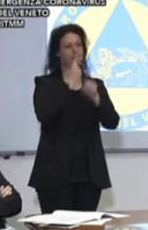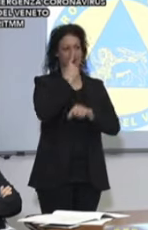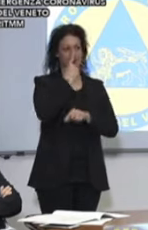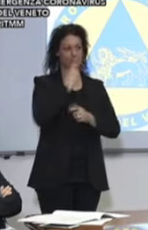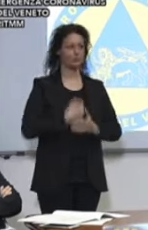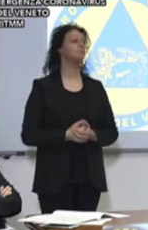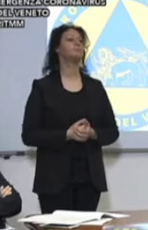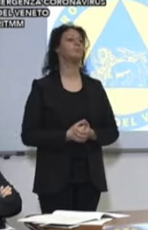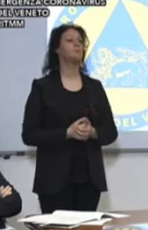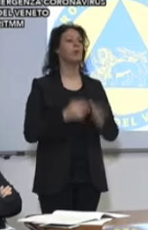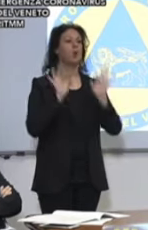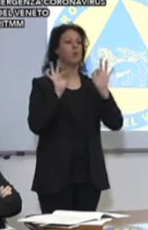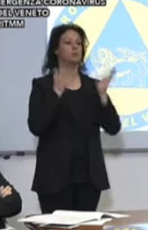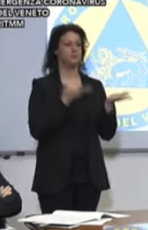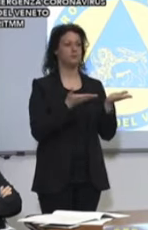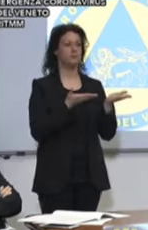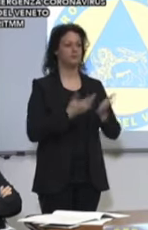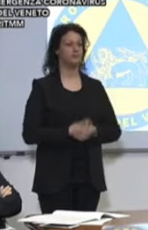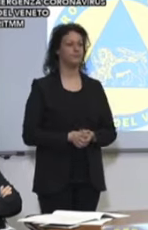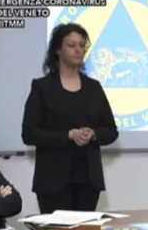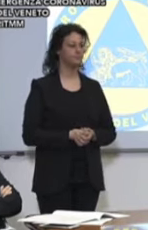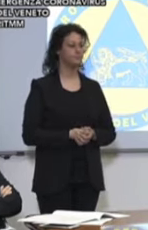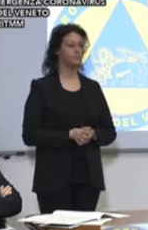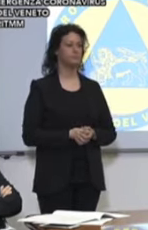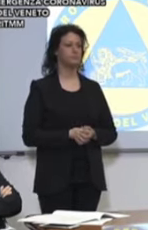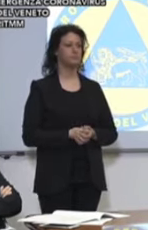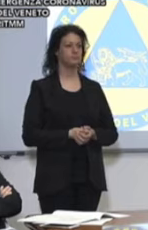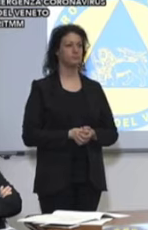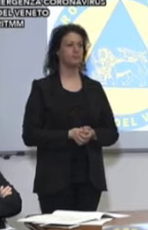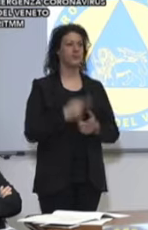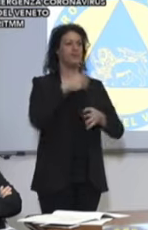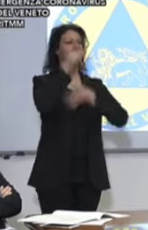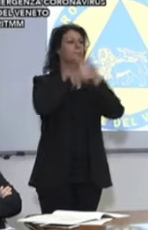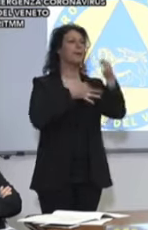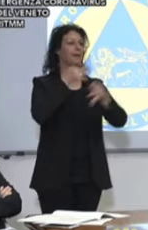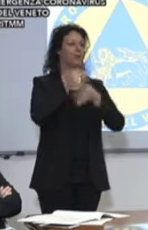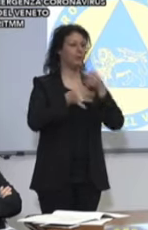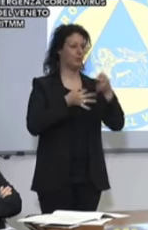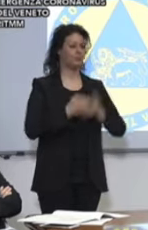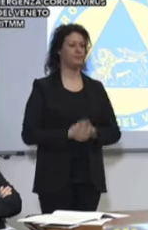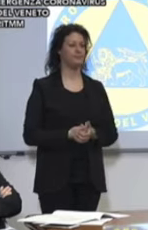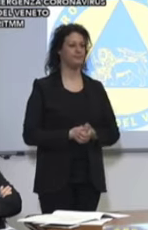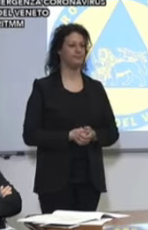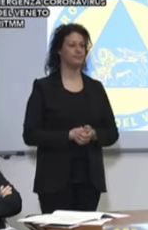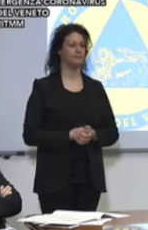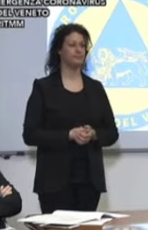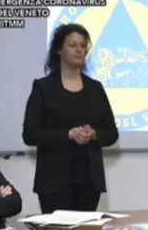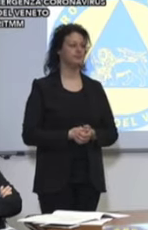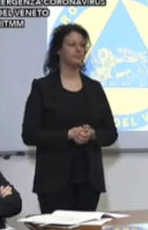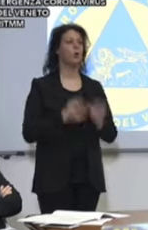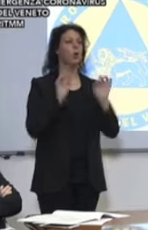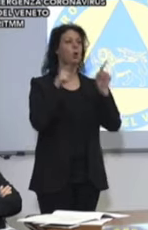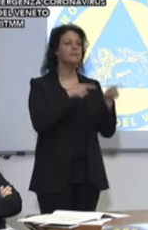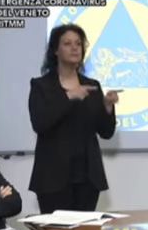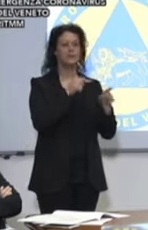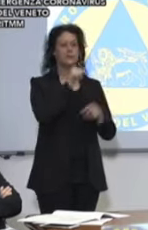La mascherina va indossata così. È quasi un tutorial. Lo dico perché così non